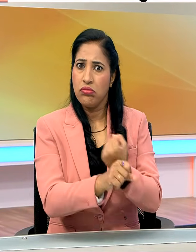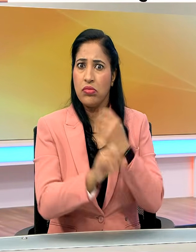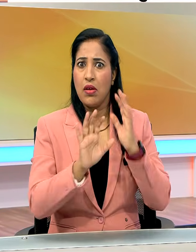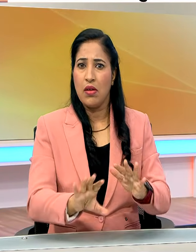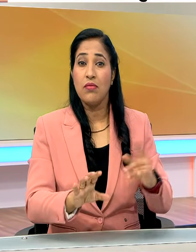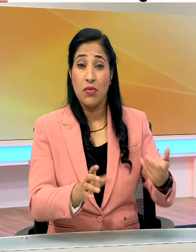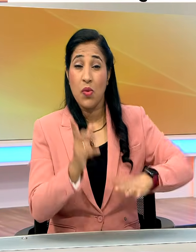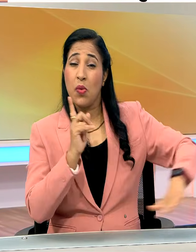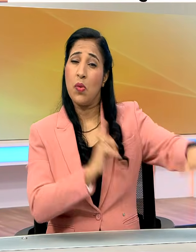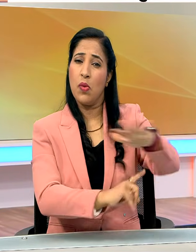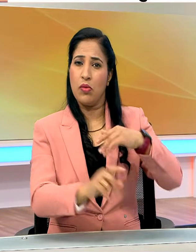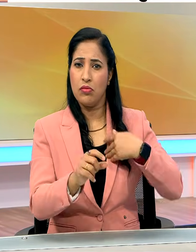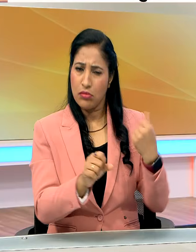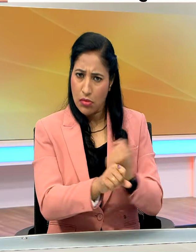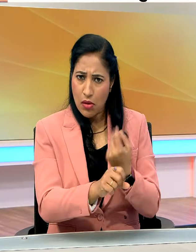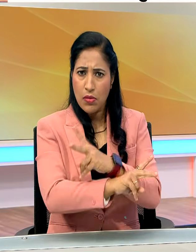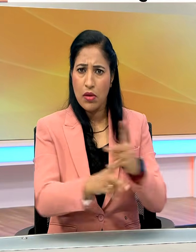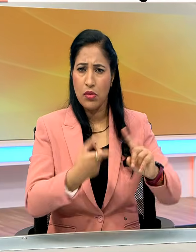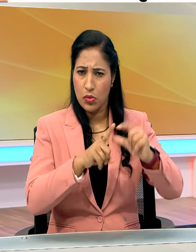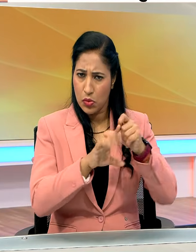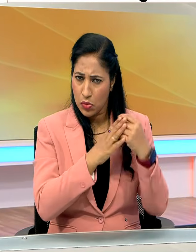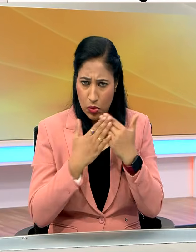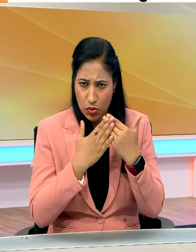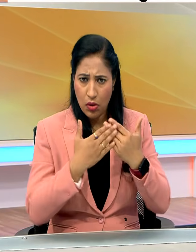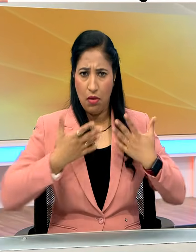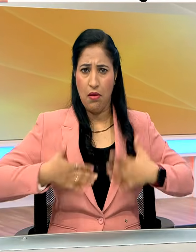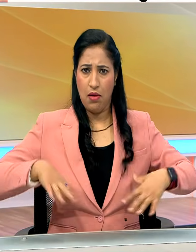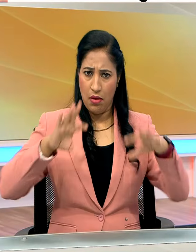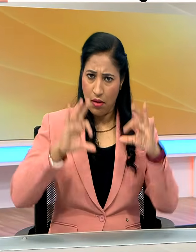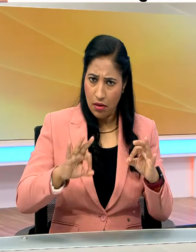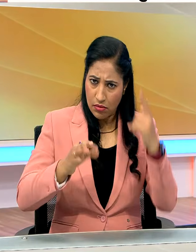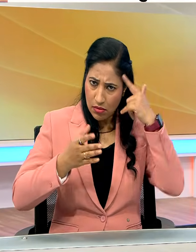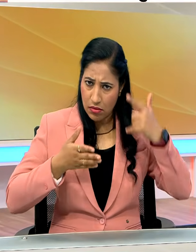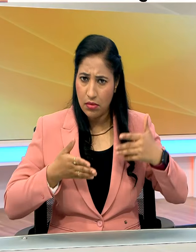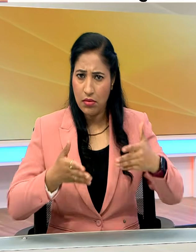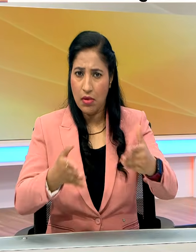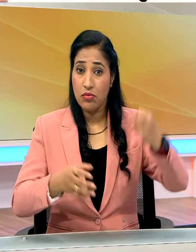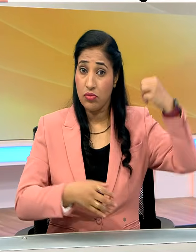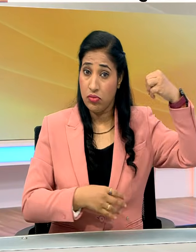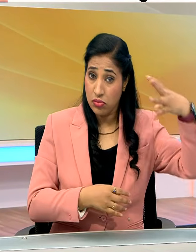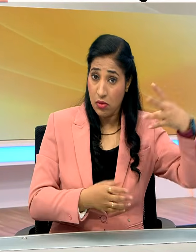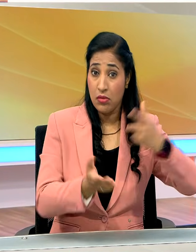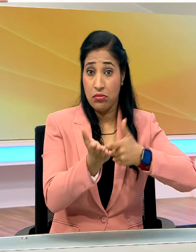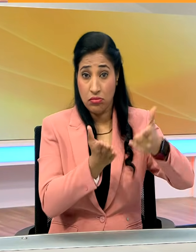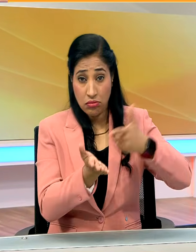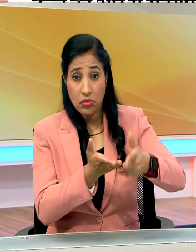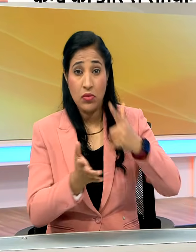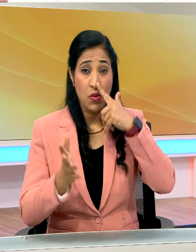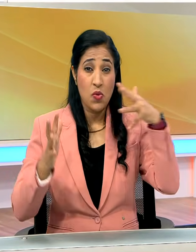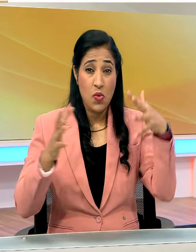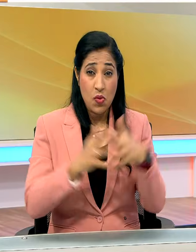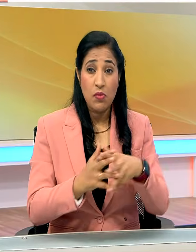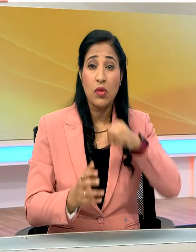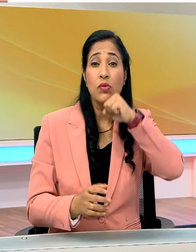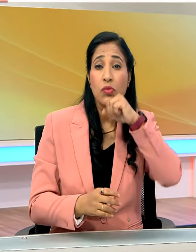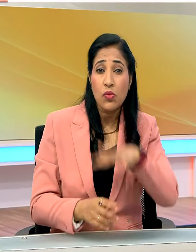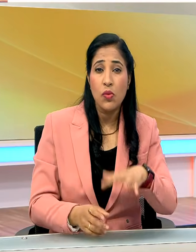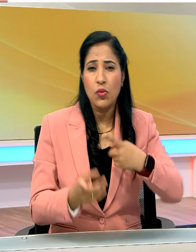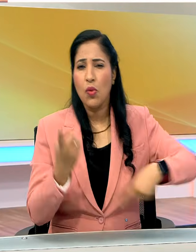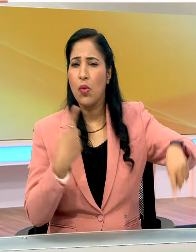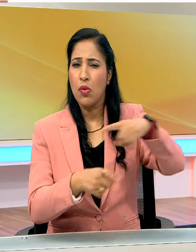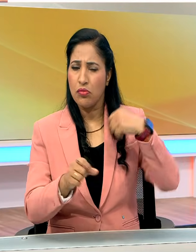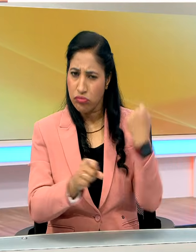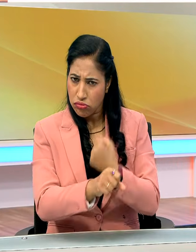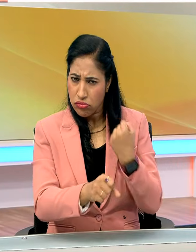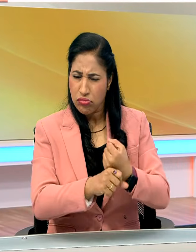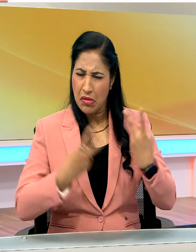हर क्षेत्र में काम हुआ है, चाहे शिक्षा हो, स्वास्थ्य हो, सड़क हो, बिजली हो, कृषि हो। महिलाओं एवं युवाओं के